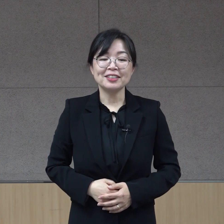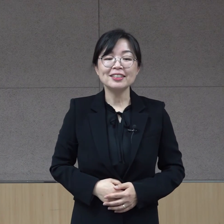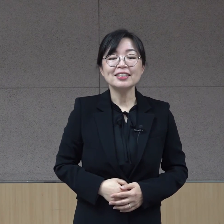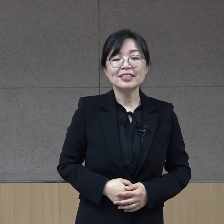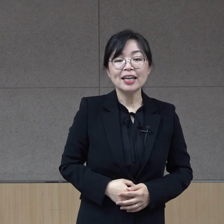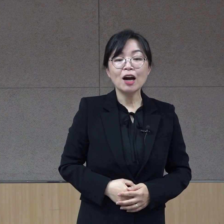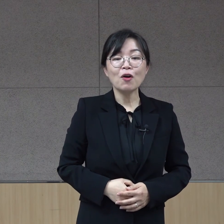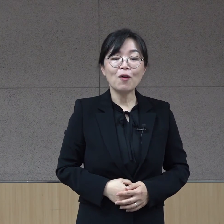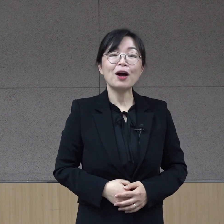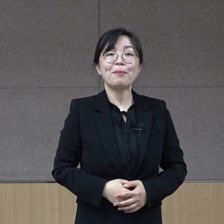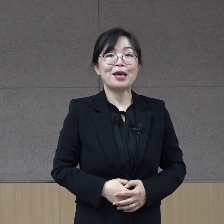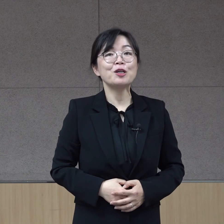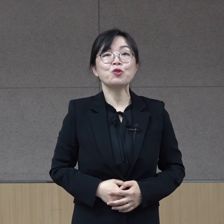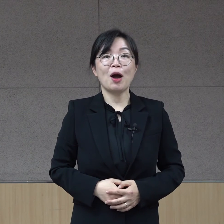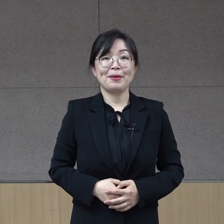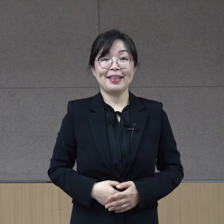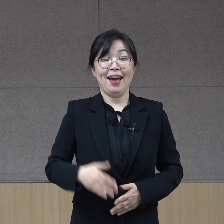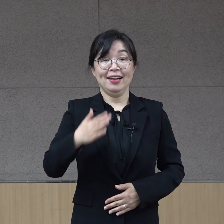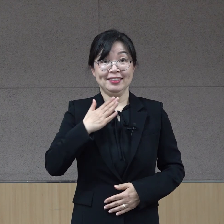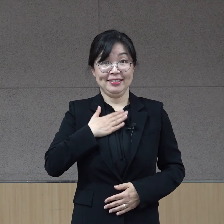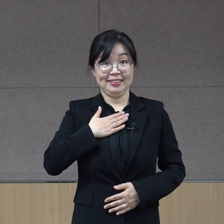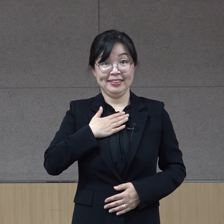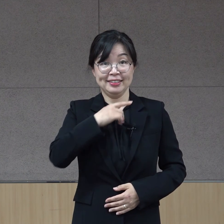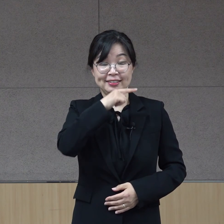저는 사과와 배를 좋아합니다.